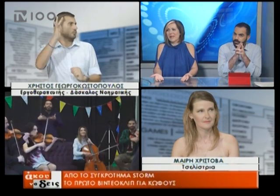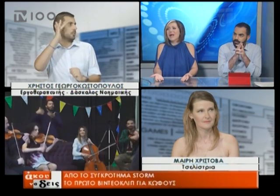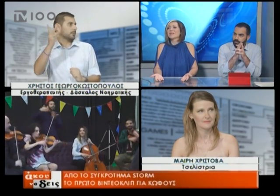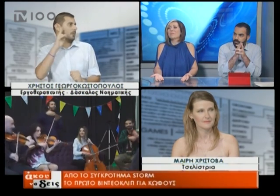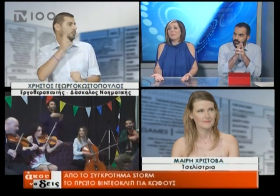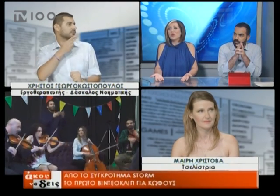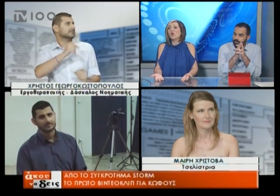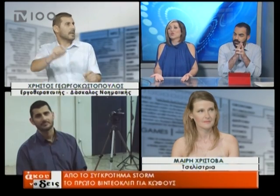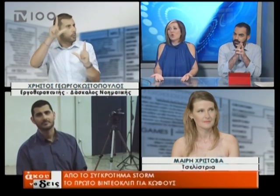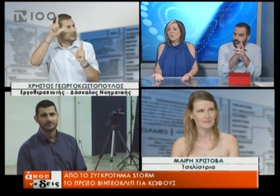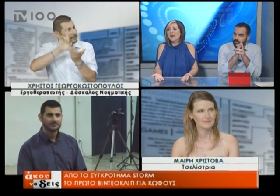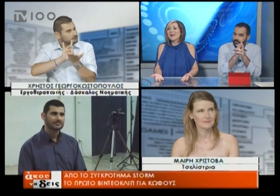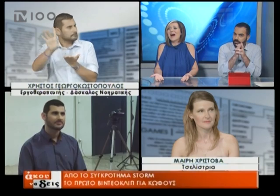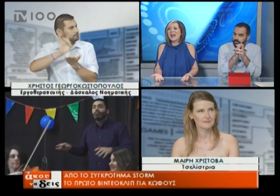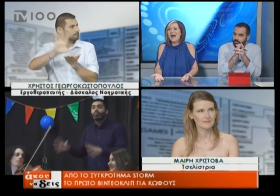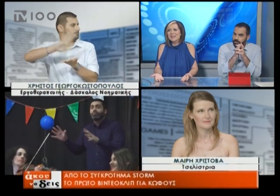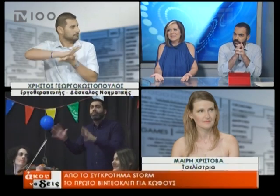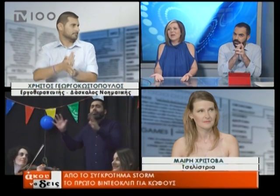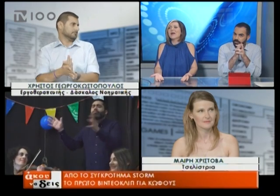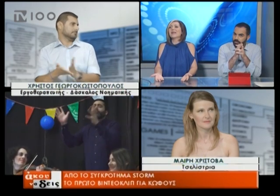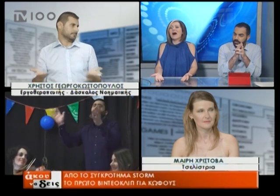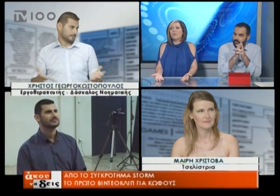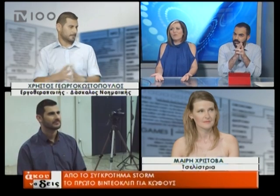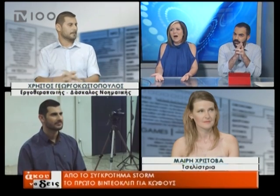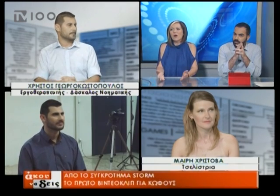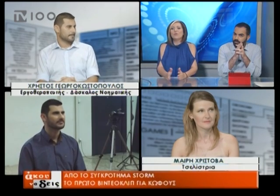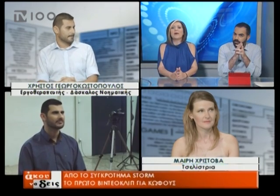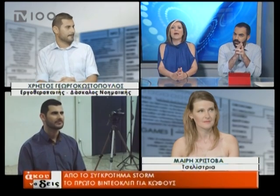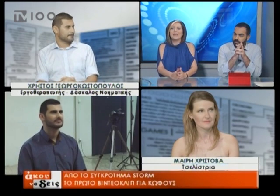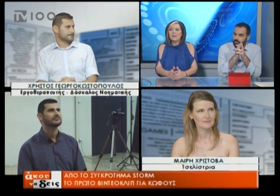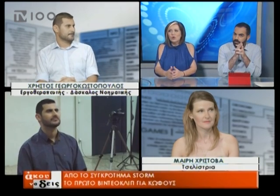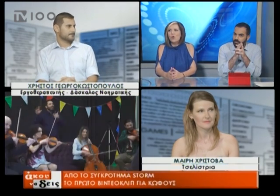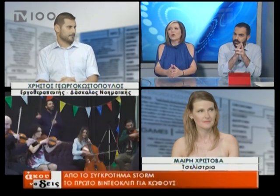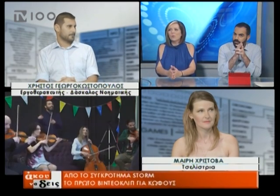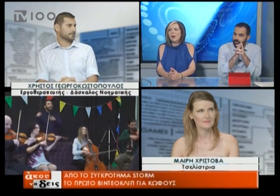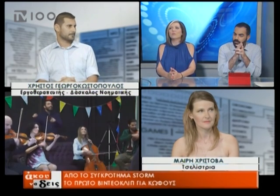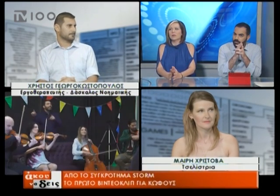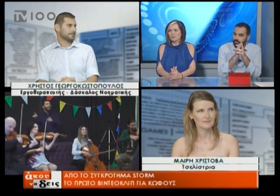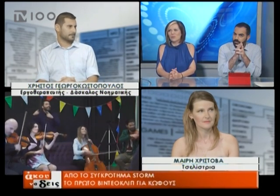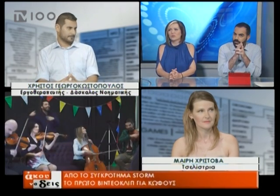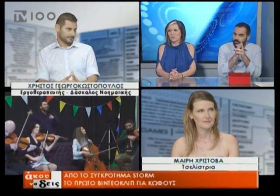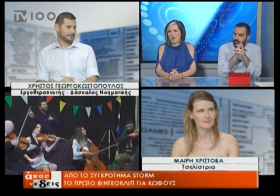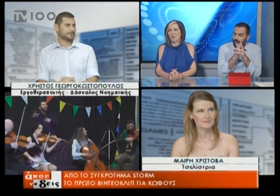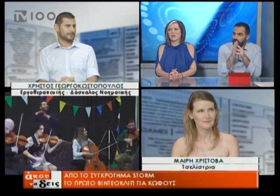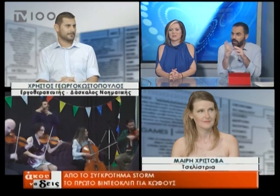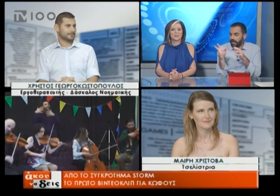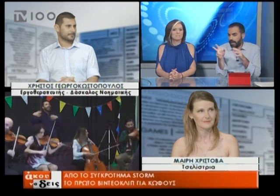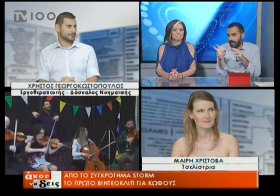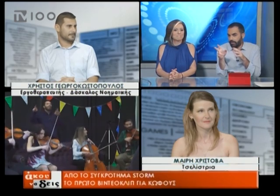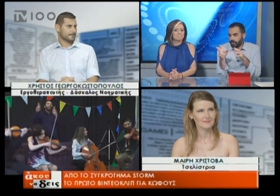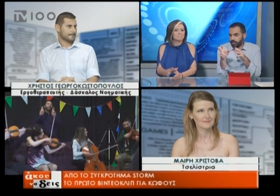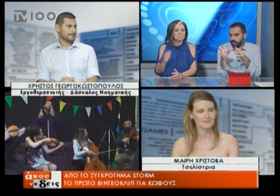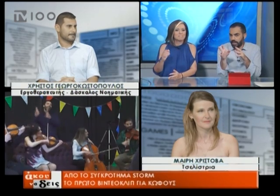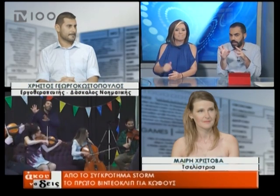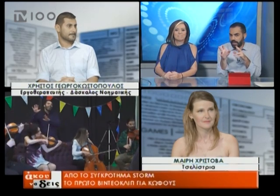2015. Θα πρέπει η νοοτροπία να αλλάξει. Να αποβάλουμε την εικόνα που έχουμε για τους κοφούς στο μυαλό μας. Να